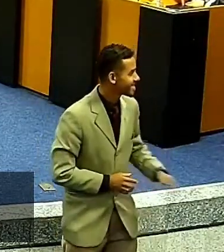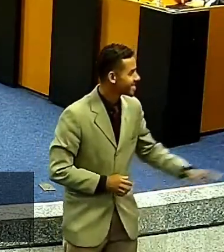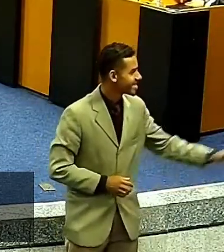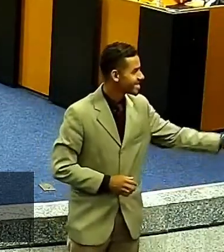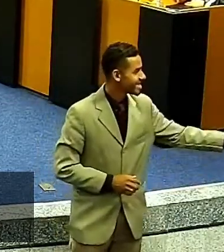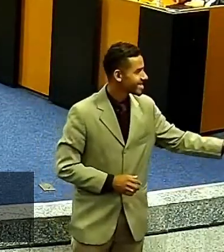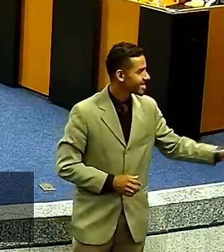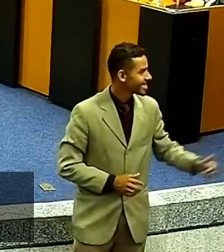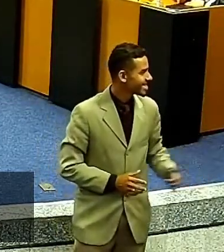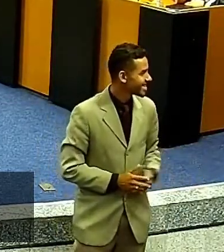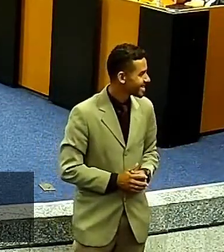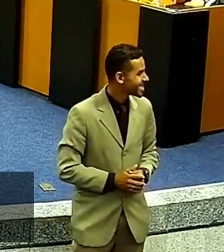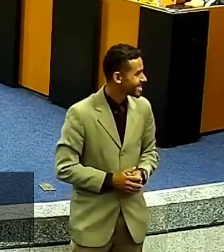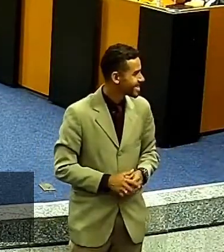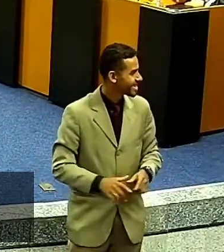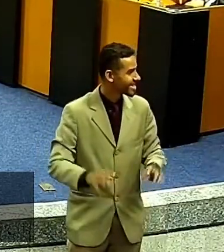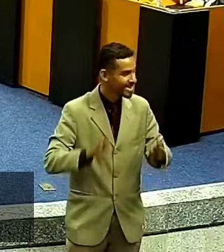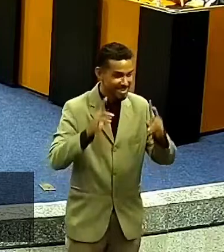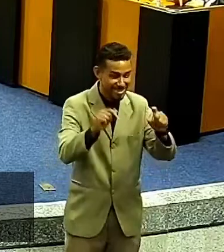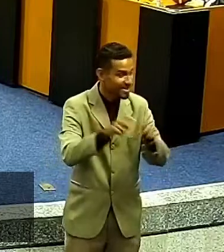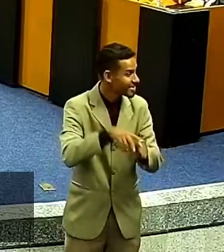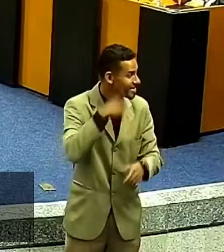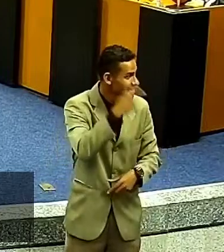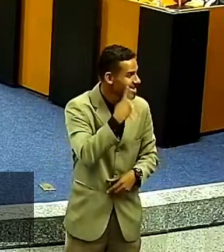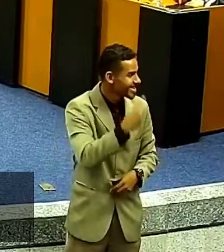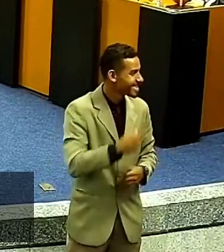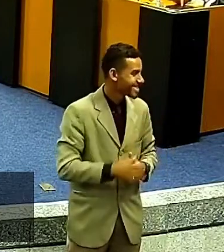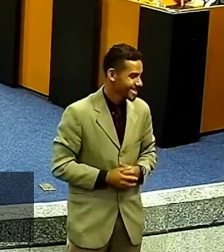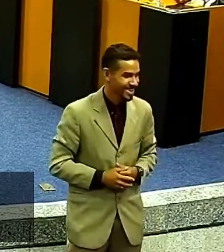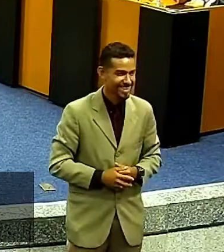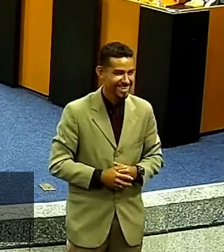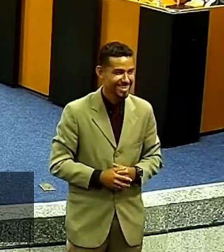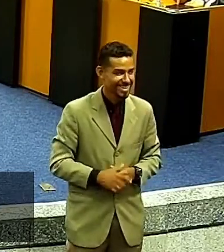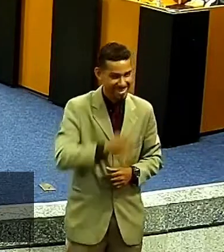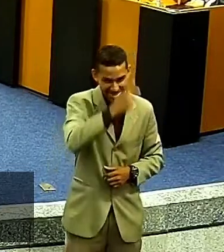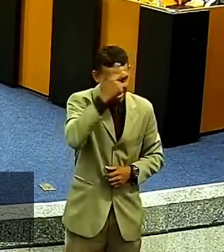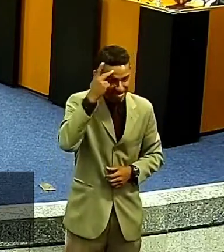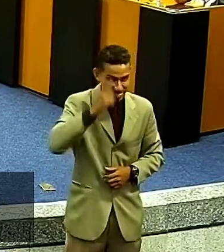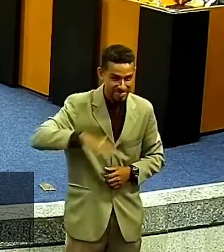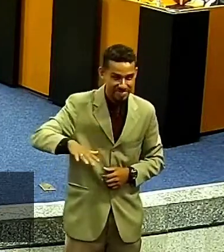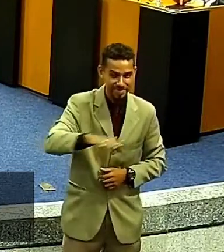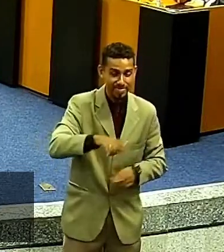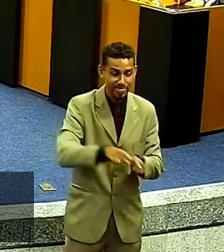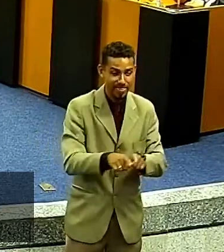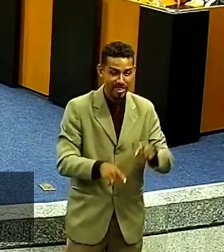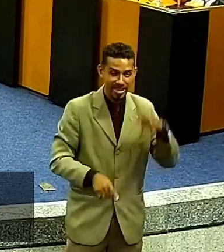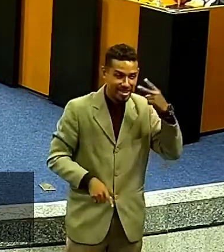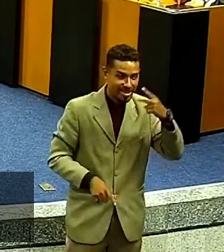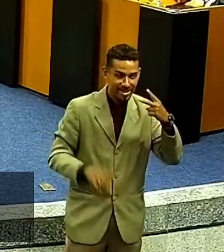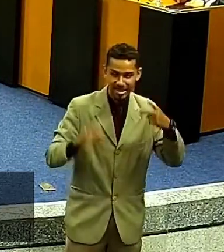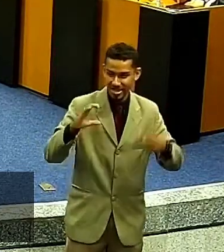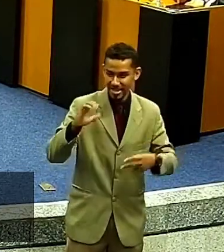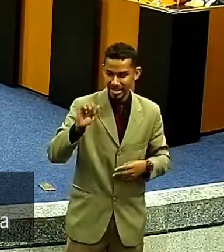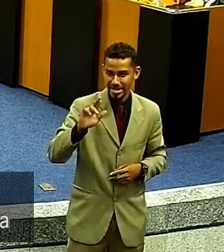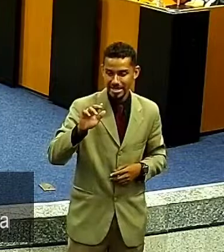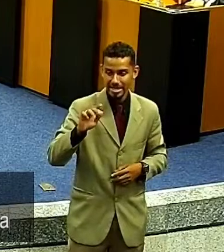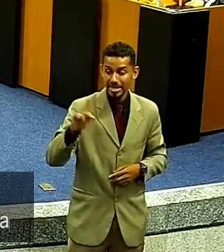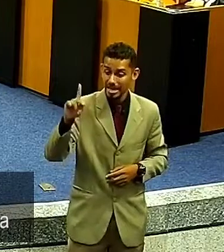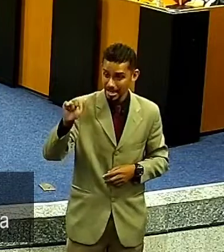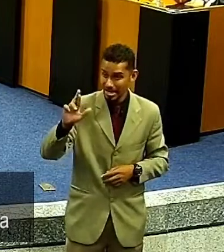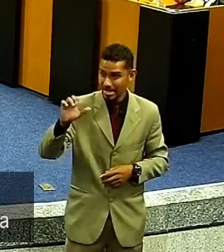cumprimento também a todos os vereadores e vereadoras na pessoa da vereadora Carlas